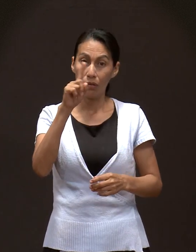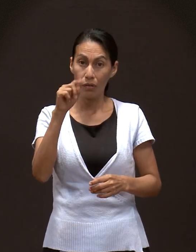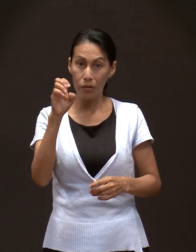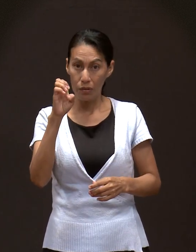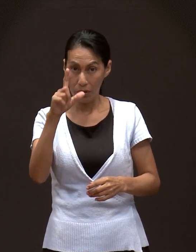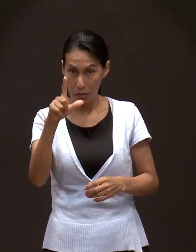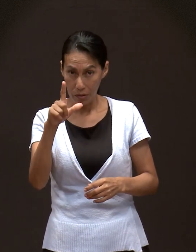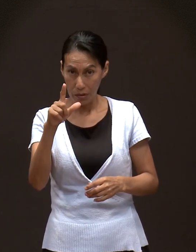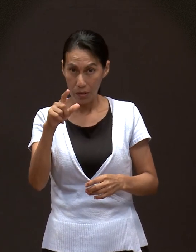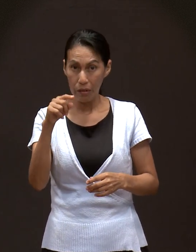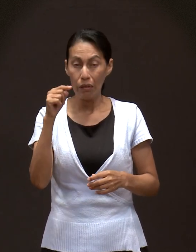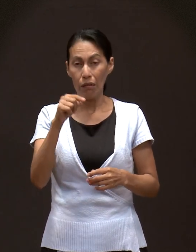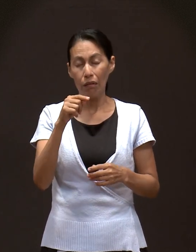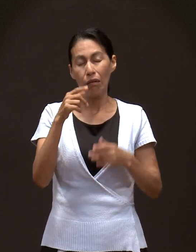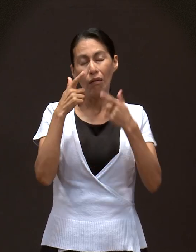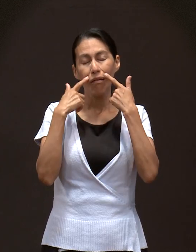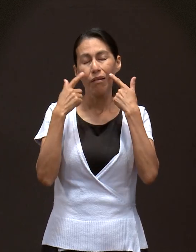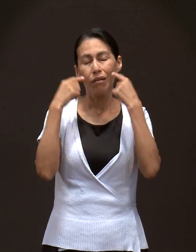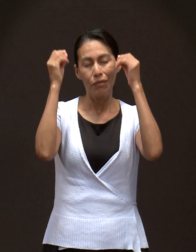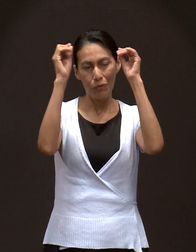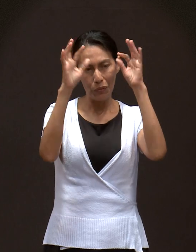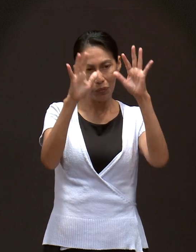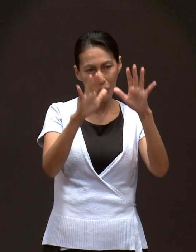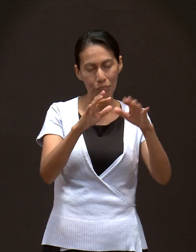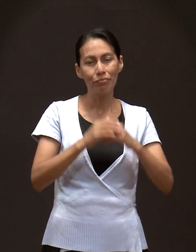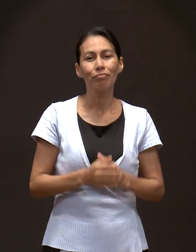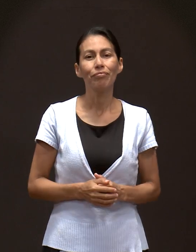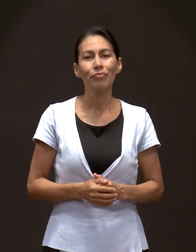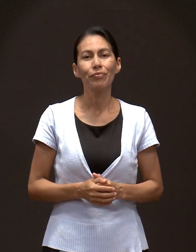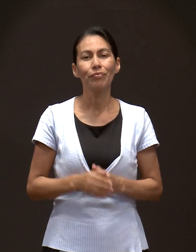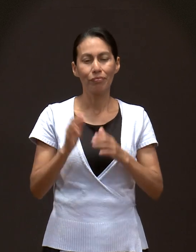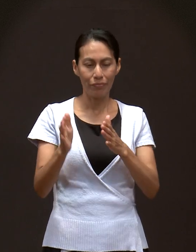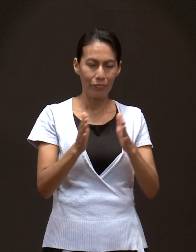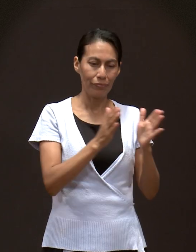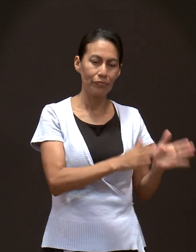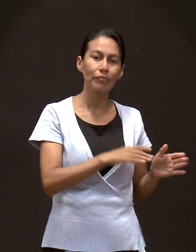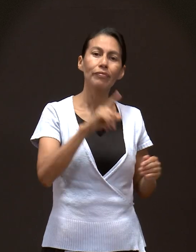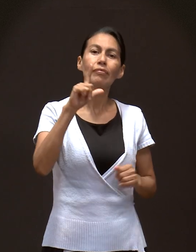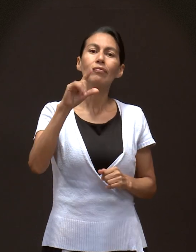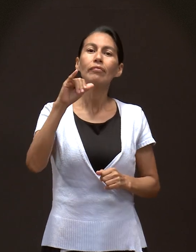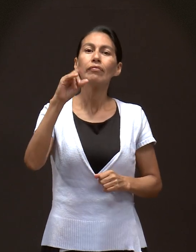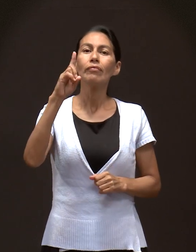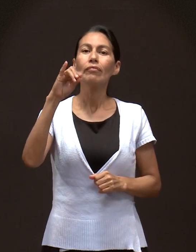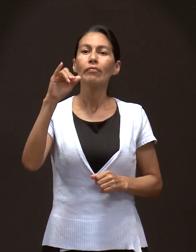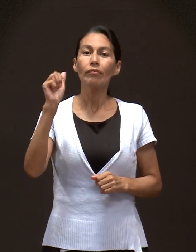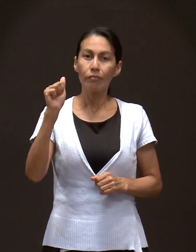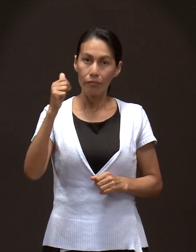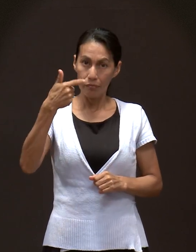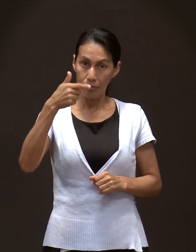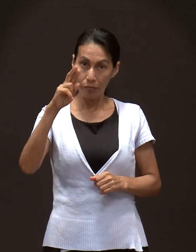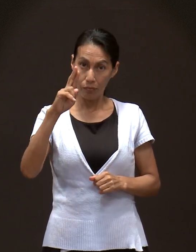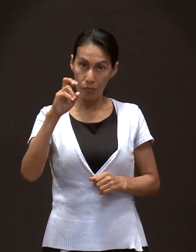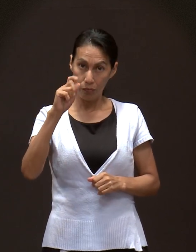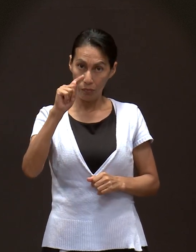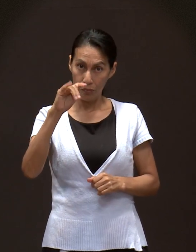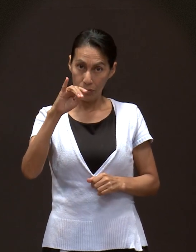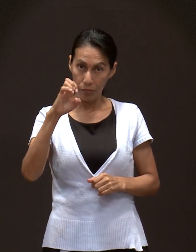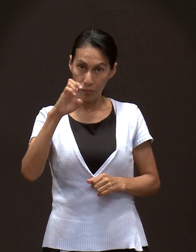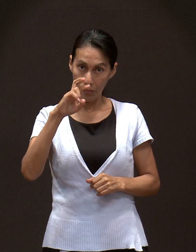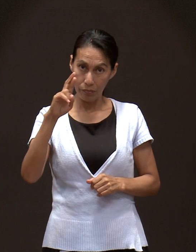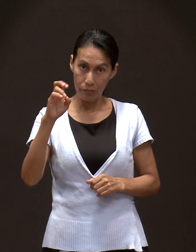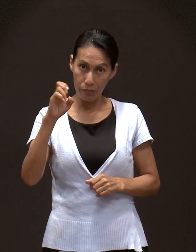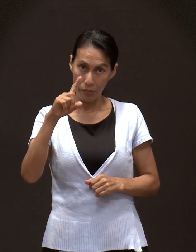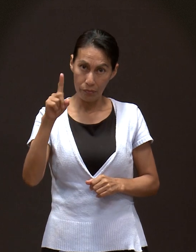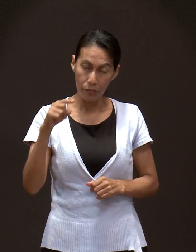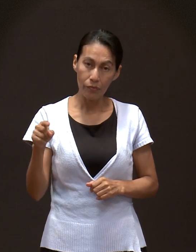orando por Itzel, Luz, para que Dios manifieste su gracia también en tu familia. Elidia Gutiérrez, pido oración por mi